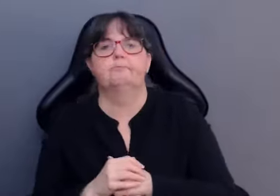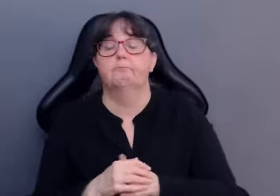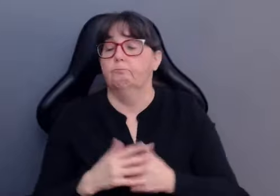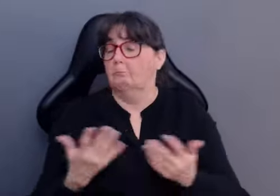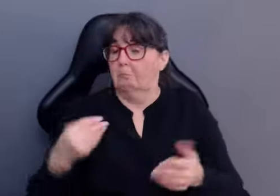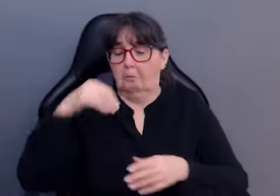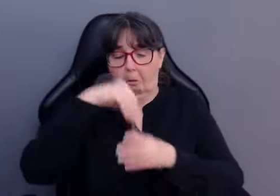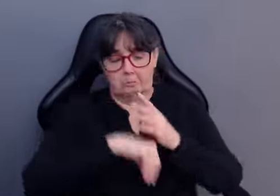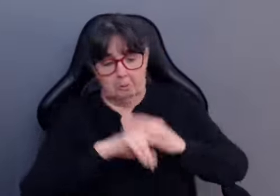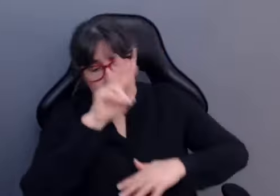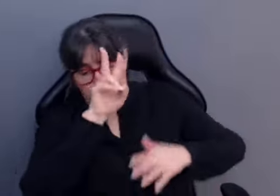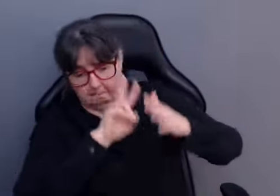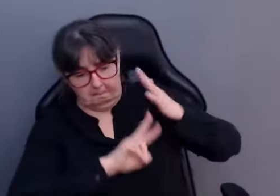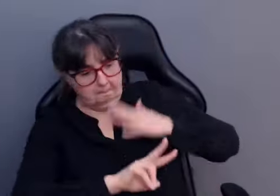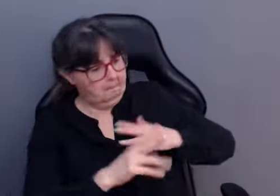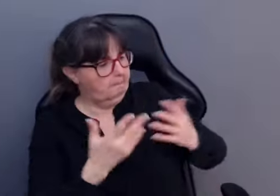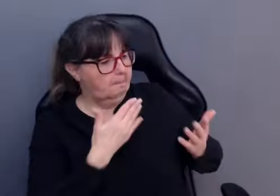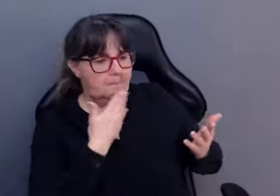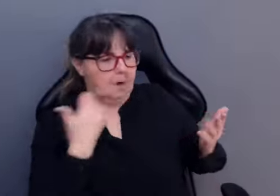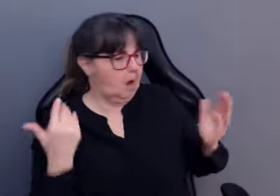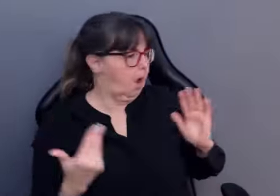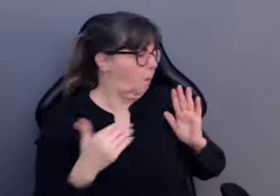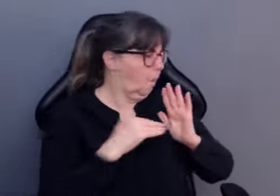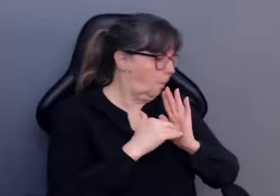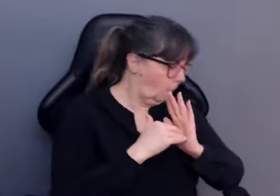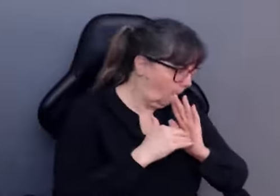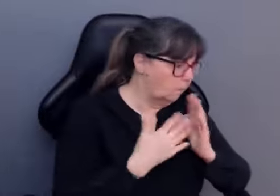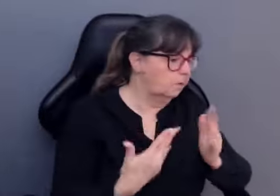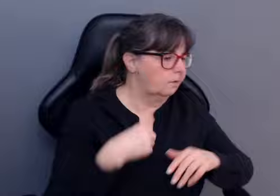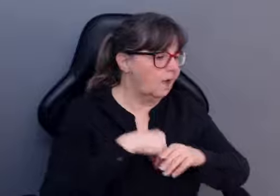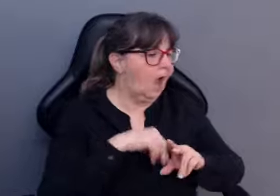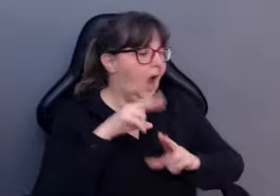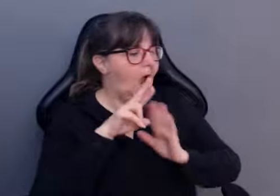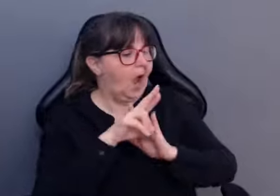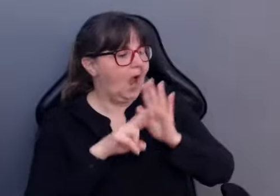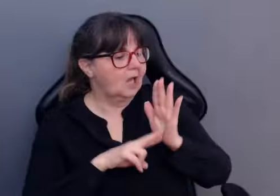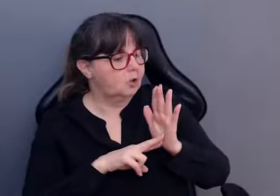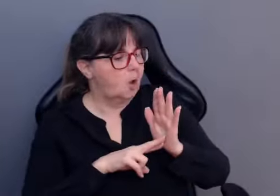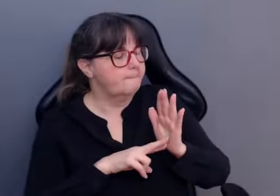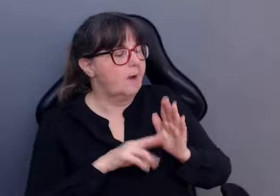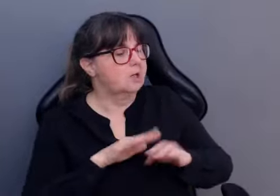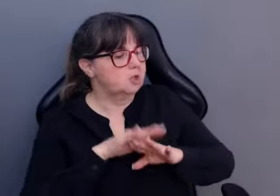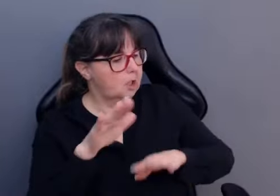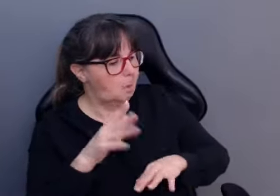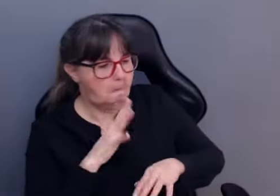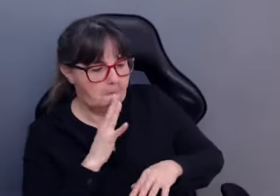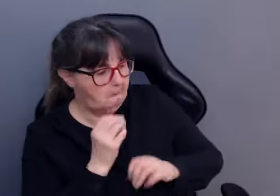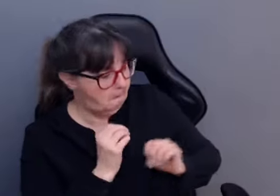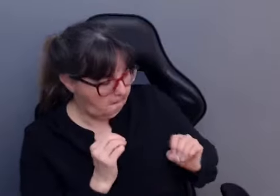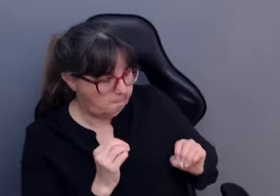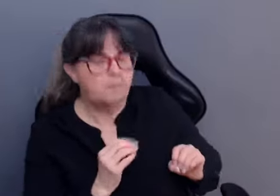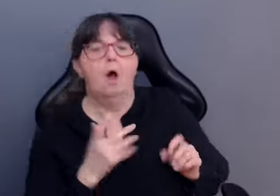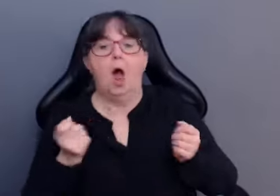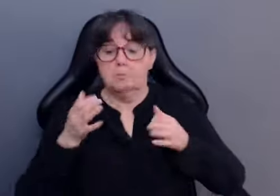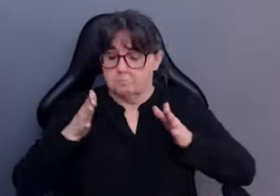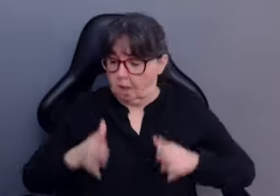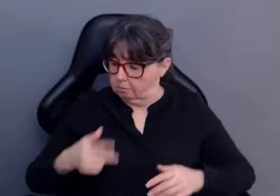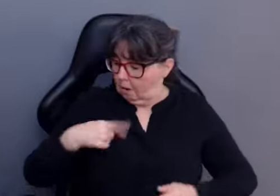contraires dans l'acte constitutif ou dans les règlements de la corporation, les administrateurs